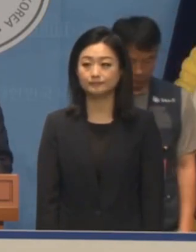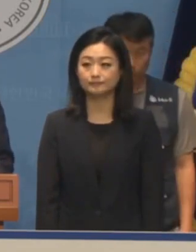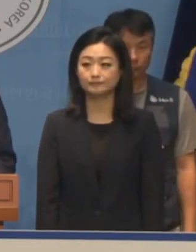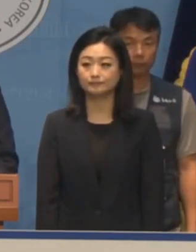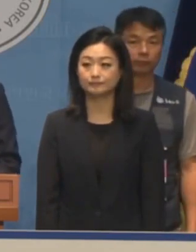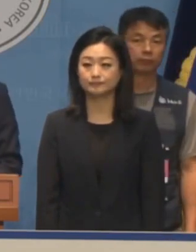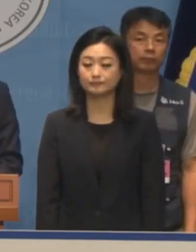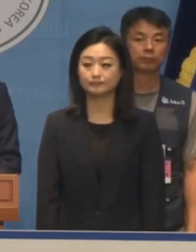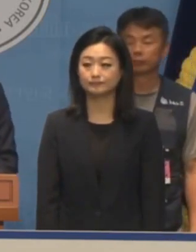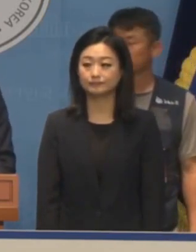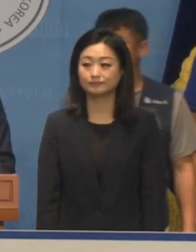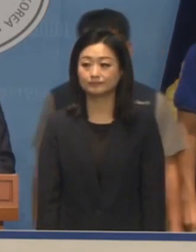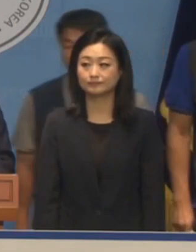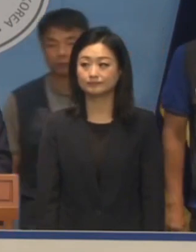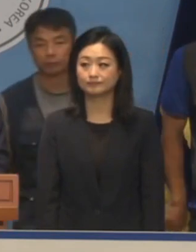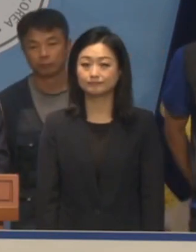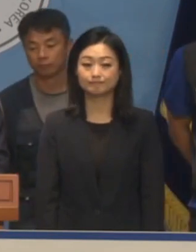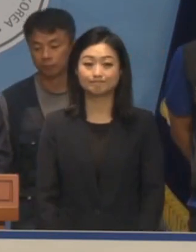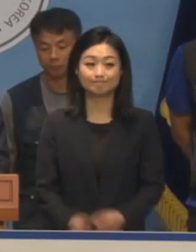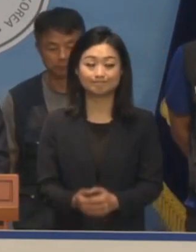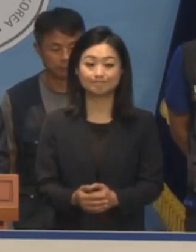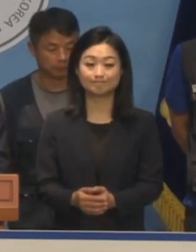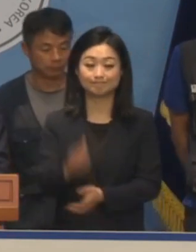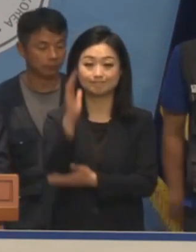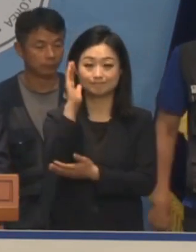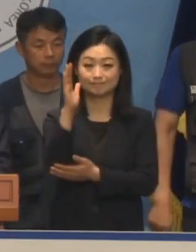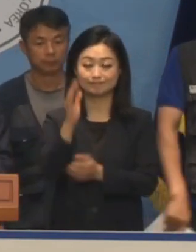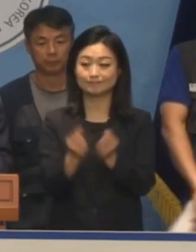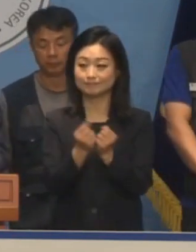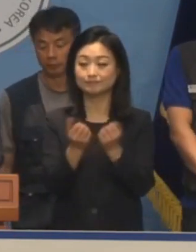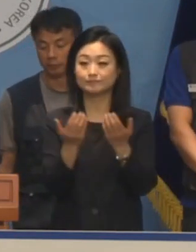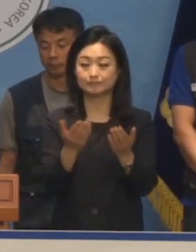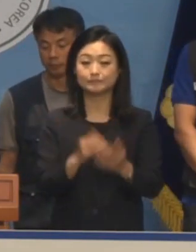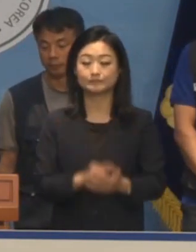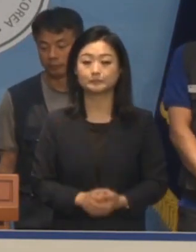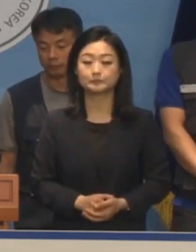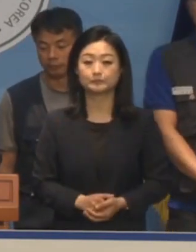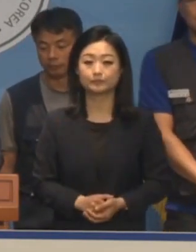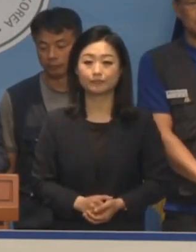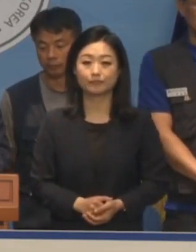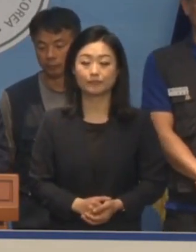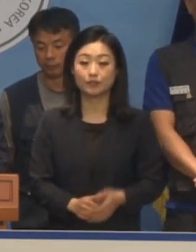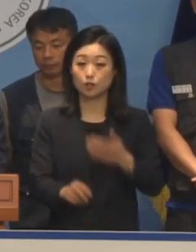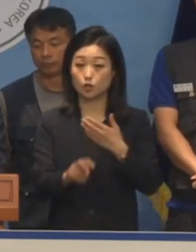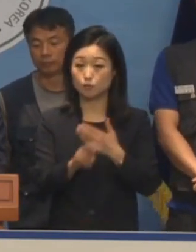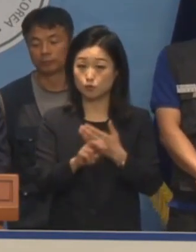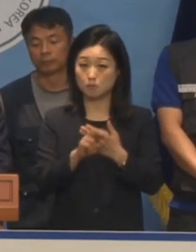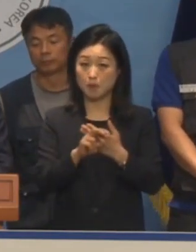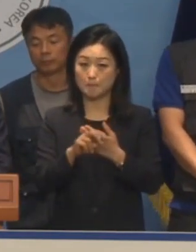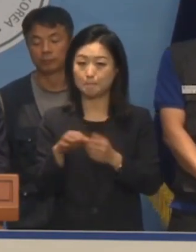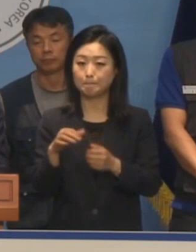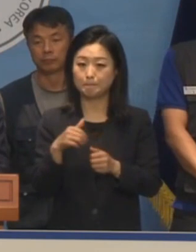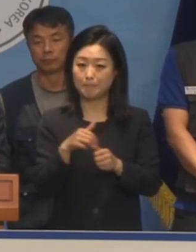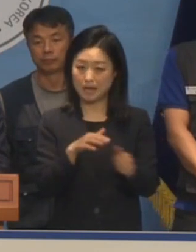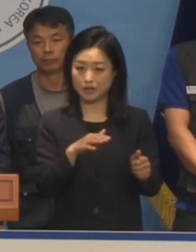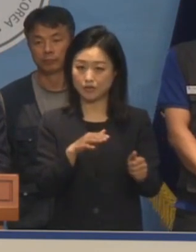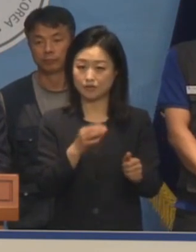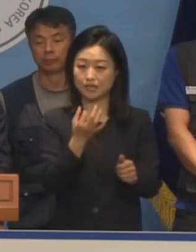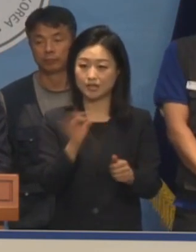예 시간이 되었습니다 예 준비한 기자회견 시작 하도 하겠습니다 불법 파견